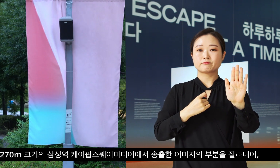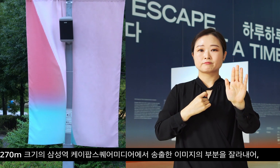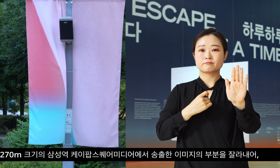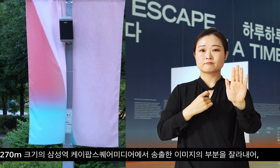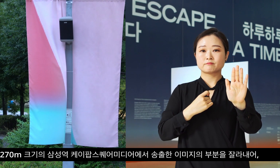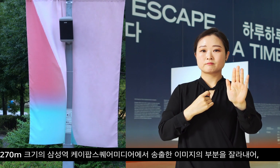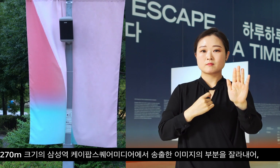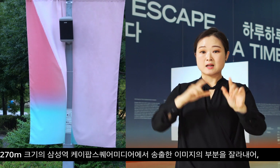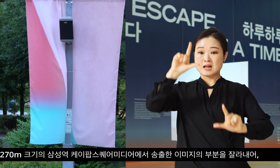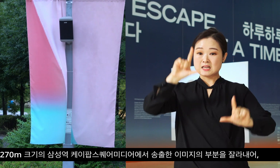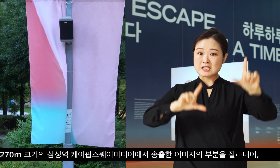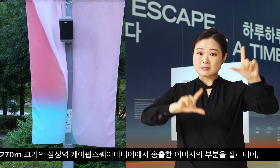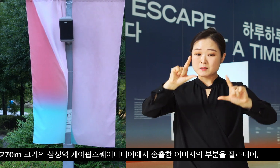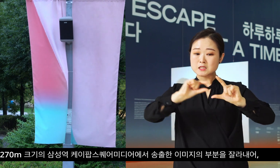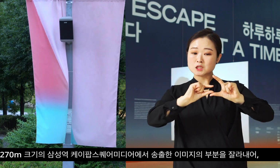이미지의 부분을 잘라내어